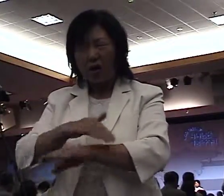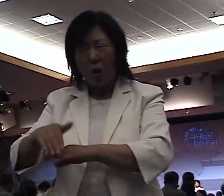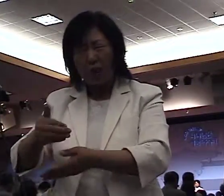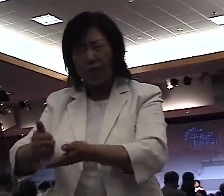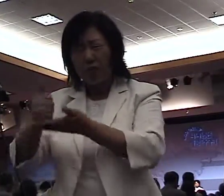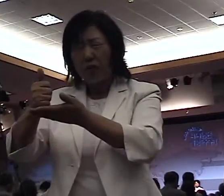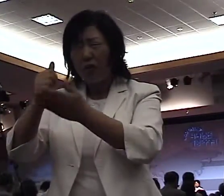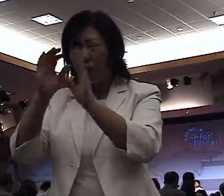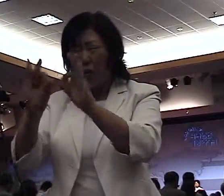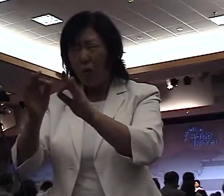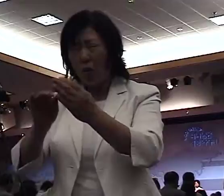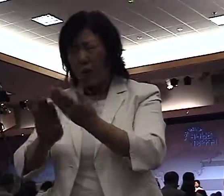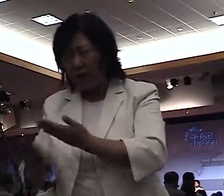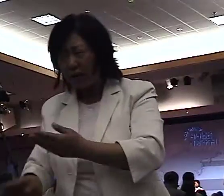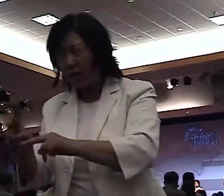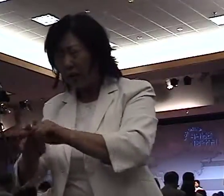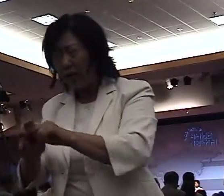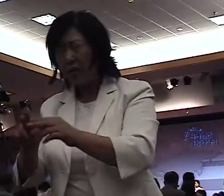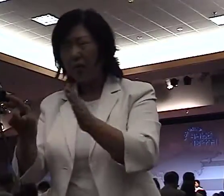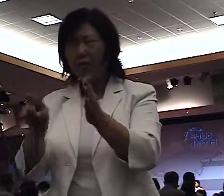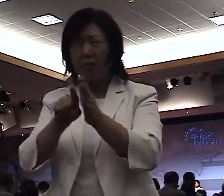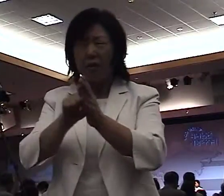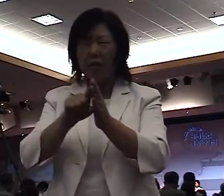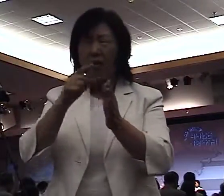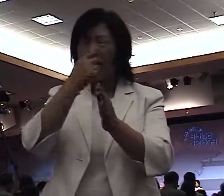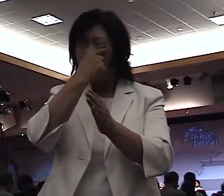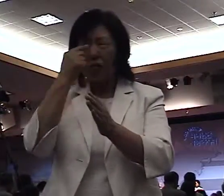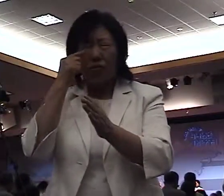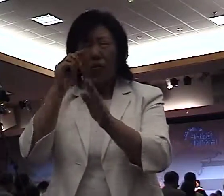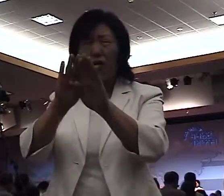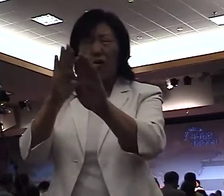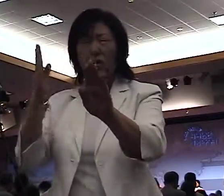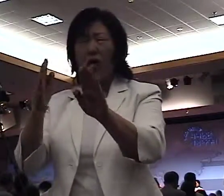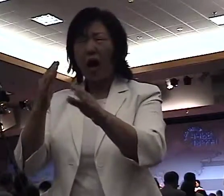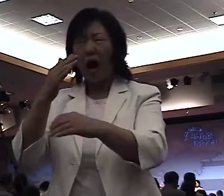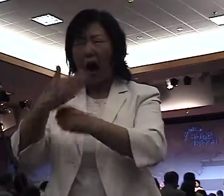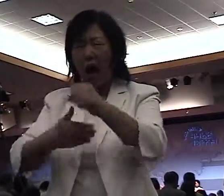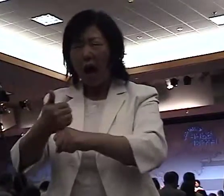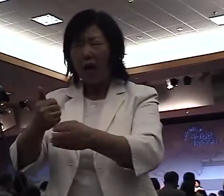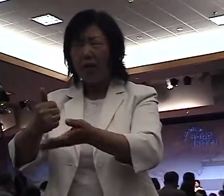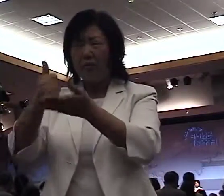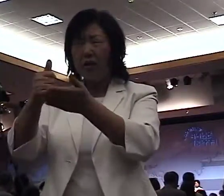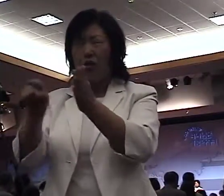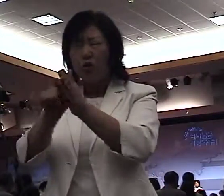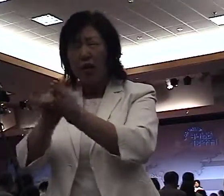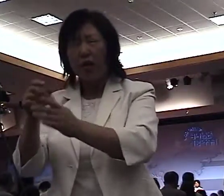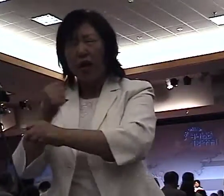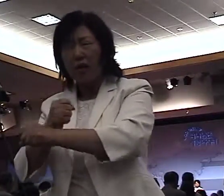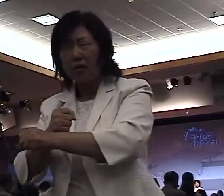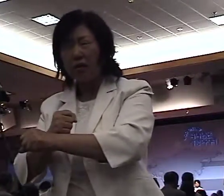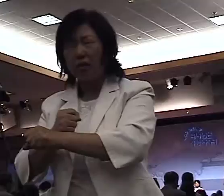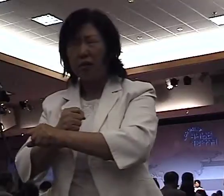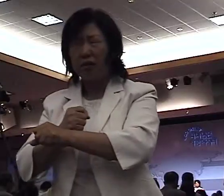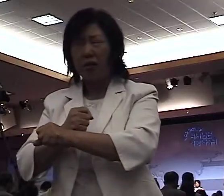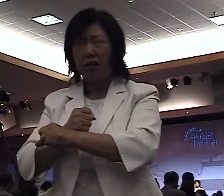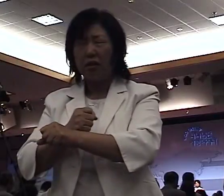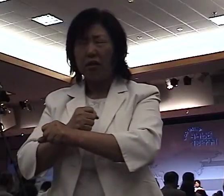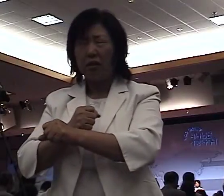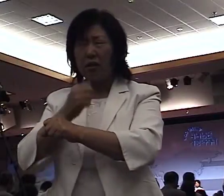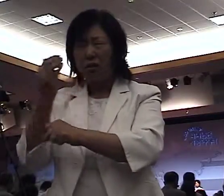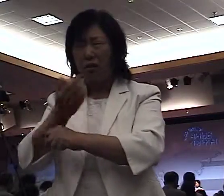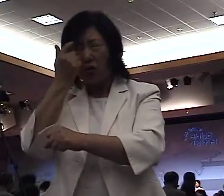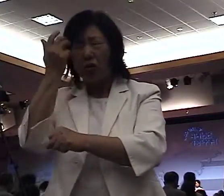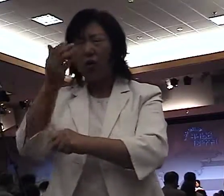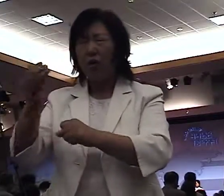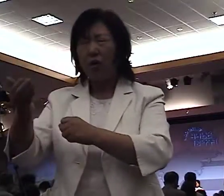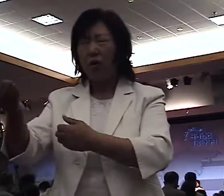보고 낮은 자리에서 믿음의 눈을 열어 그 하나님을 신뢰하며 승리케 하시는 성령님의 교통하심이 이